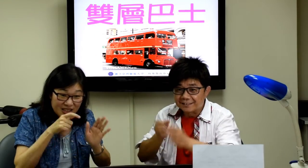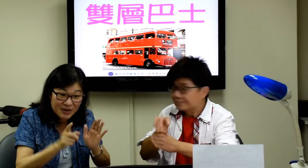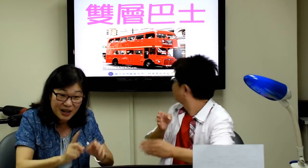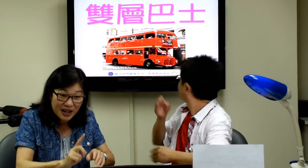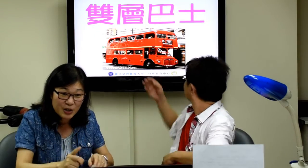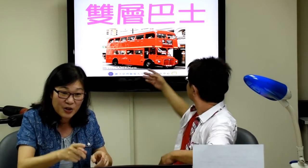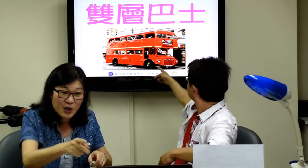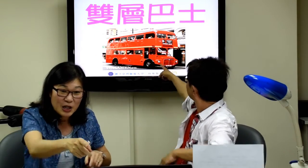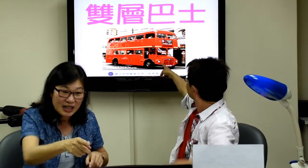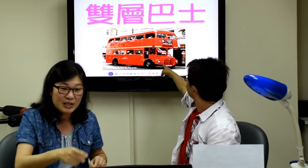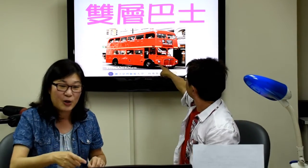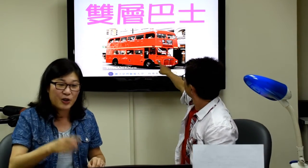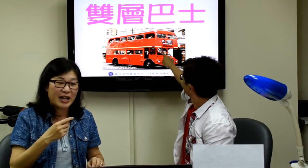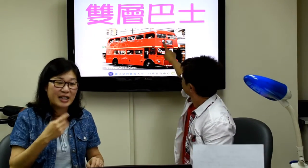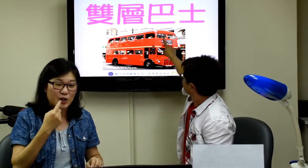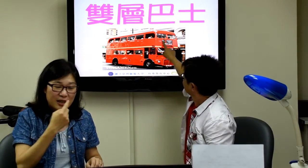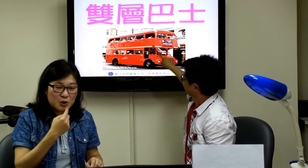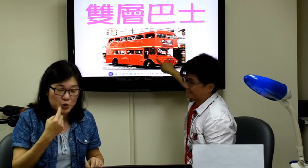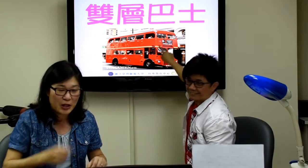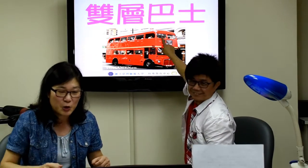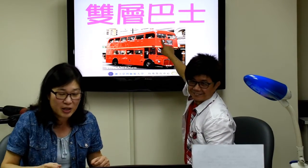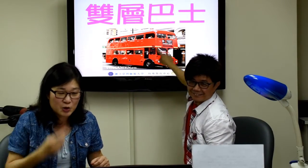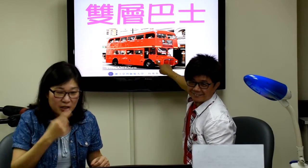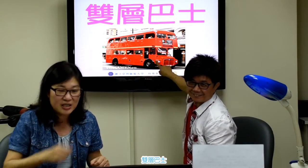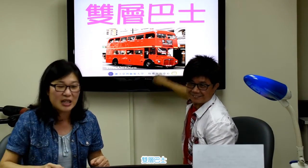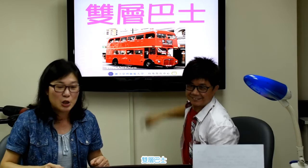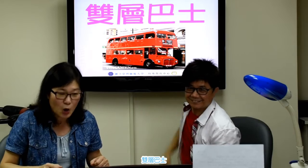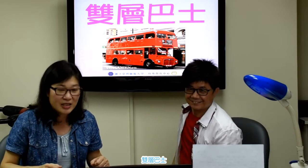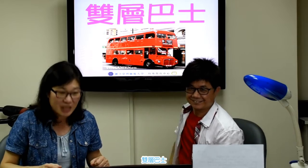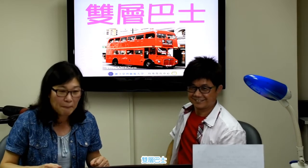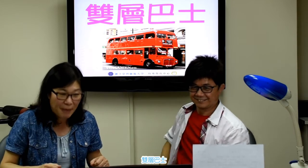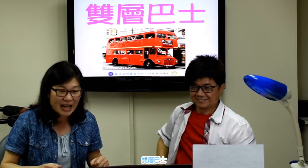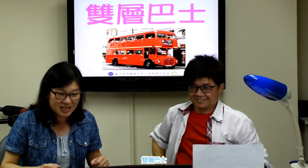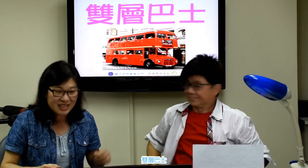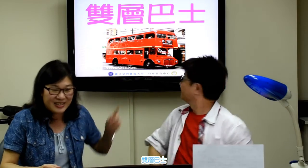么？有看到有人的嘴唇唇形双层巴士。